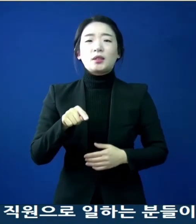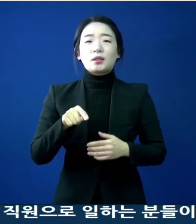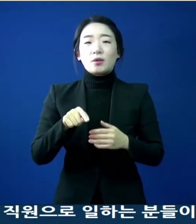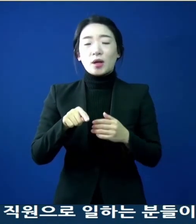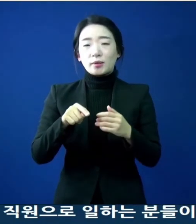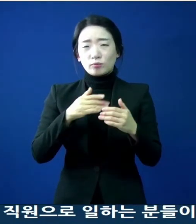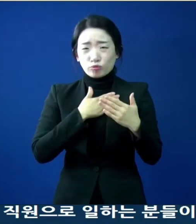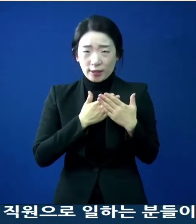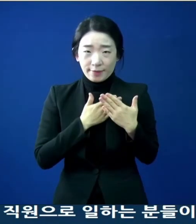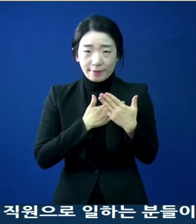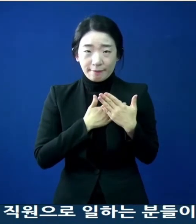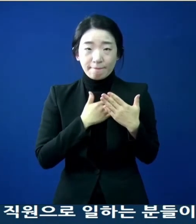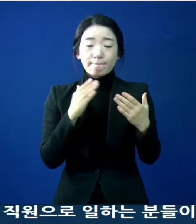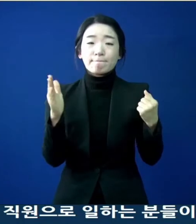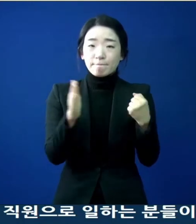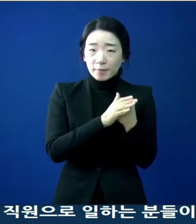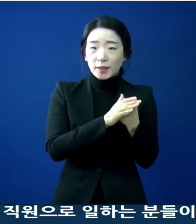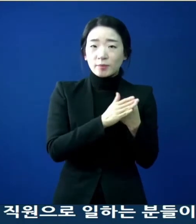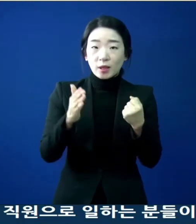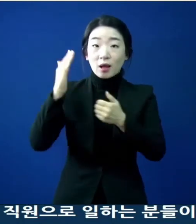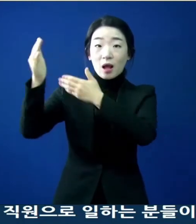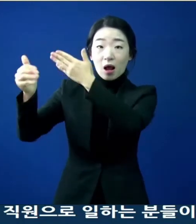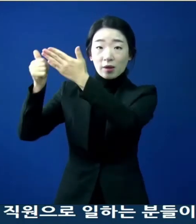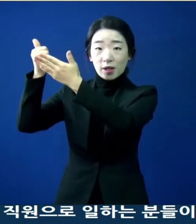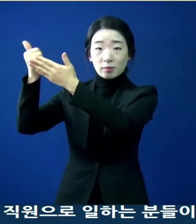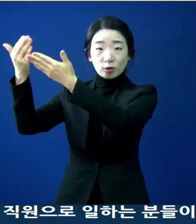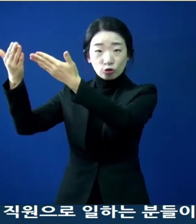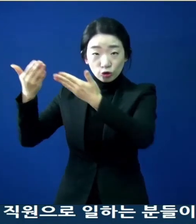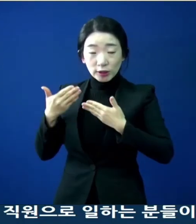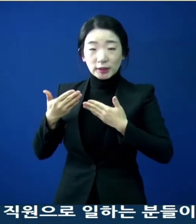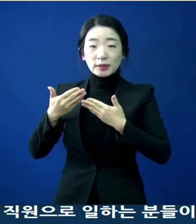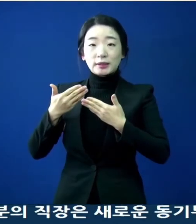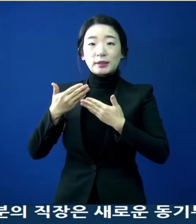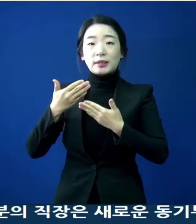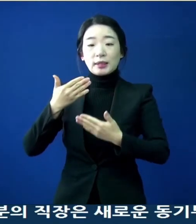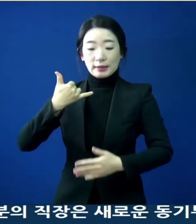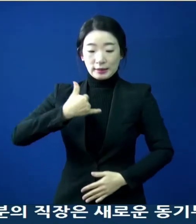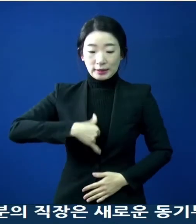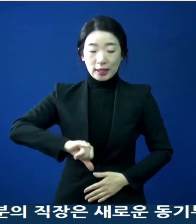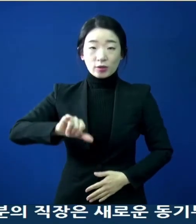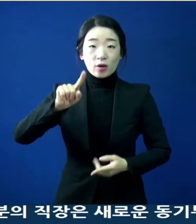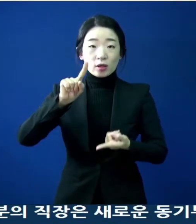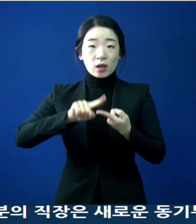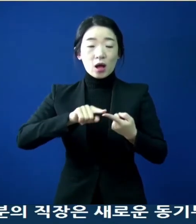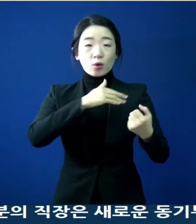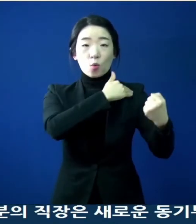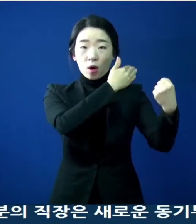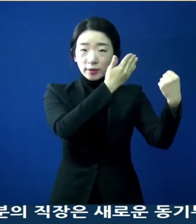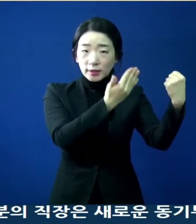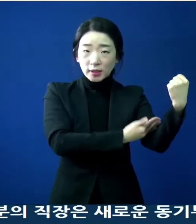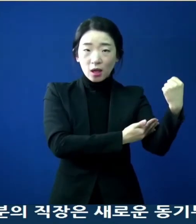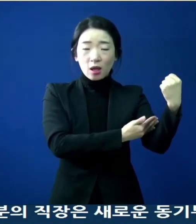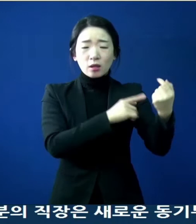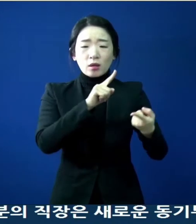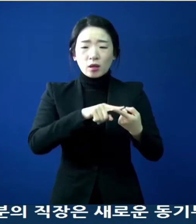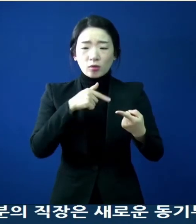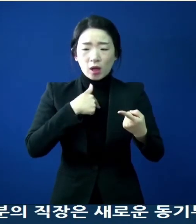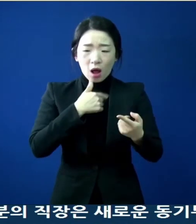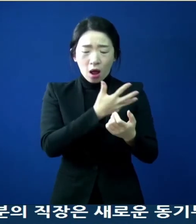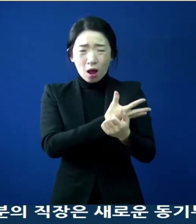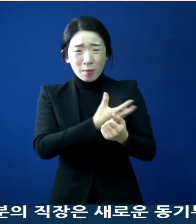때문에 하나님이 주신 자녀의 권세도 우리가 잘못하면 잃어버린 것